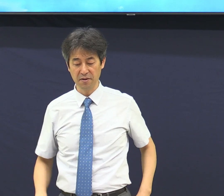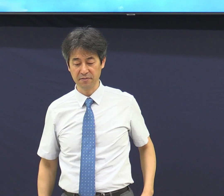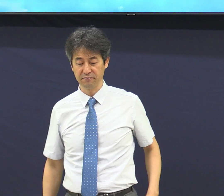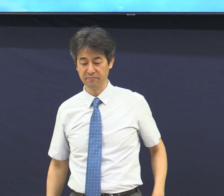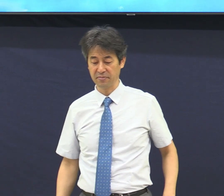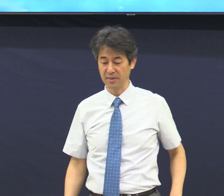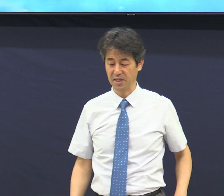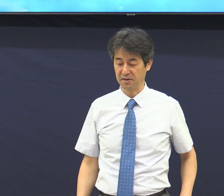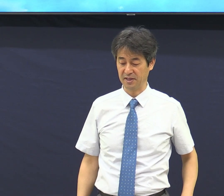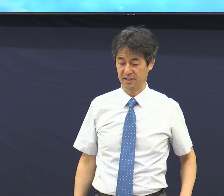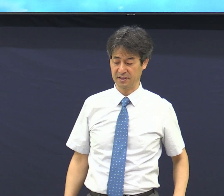나의 고백은